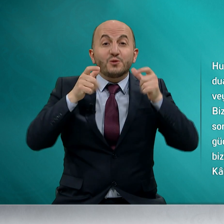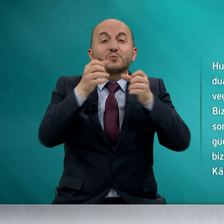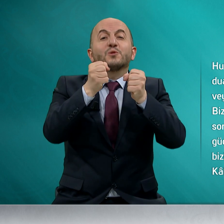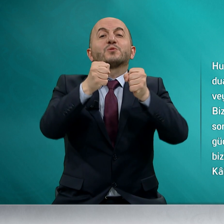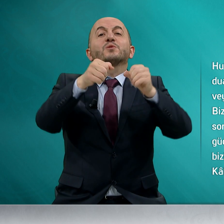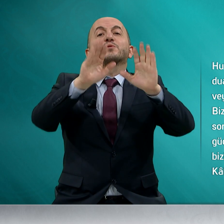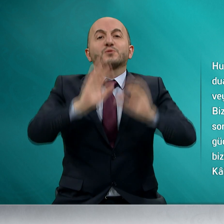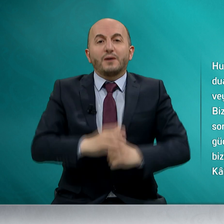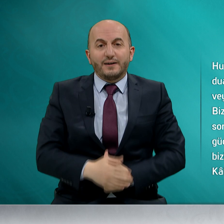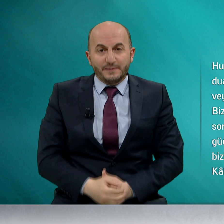sorumlu tutma.